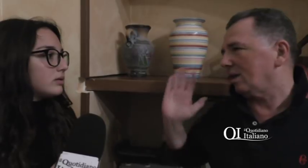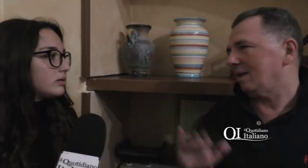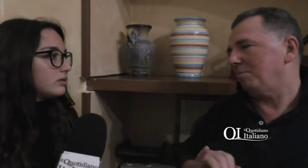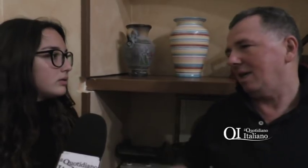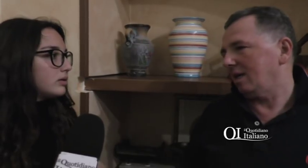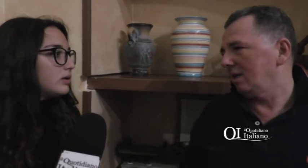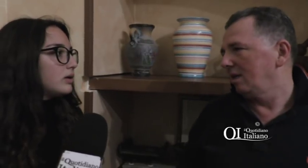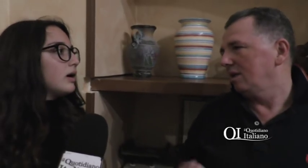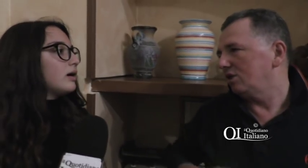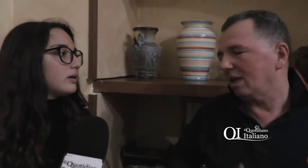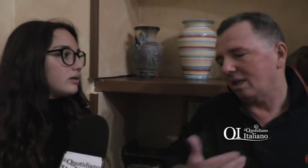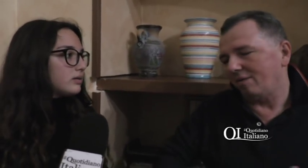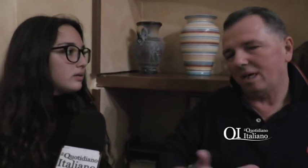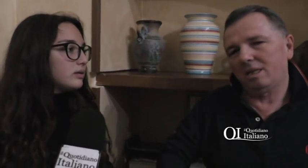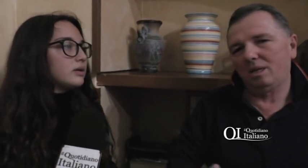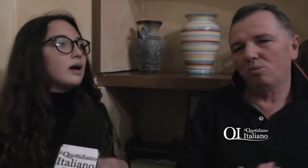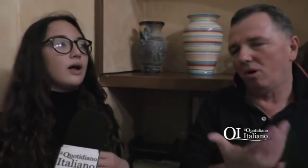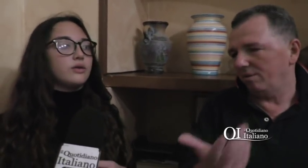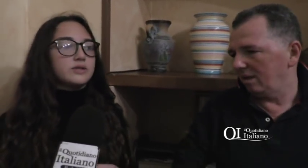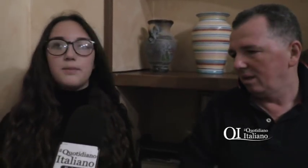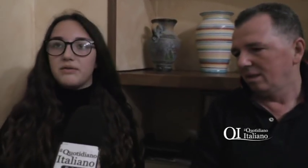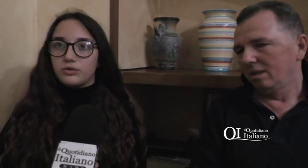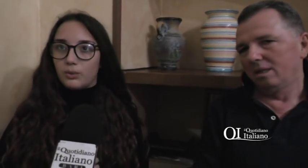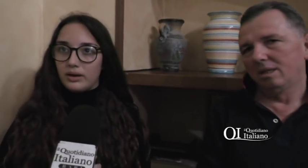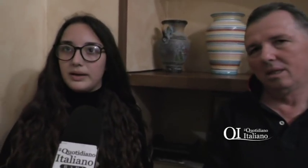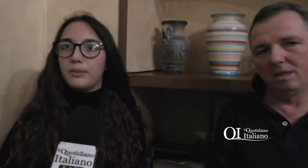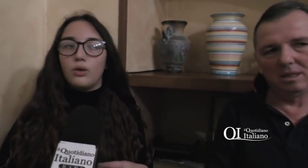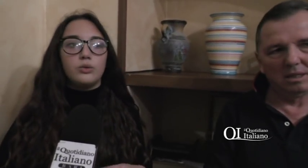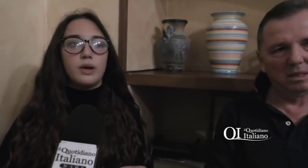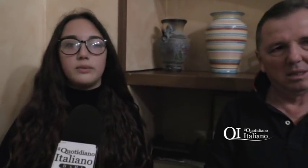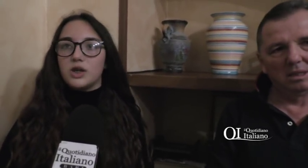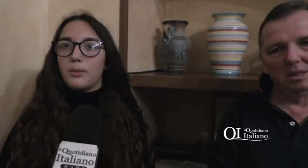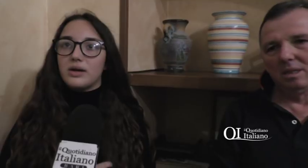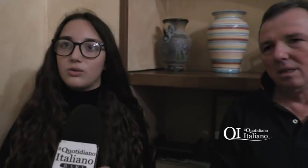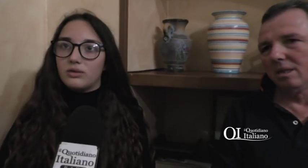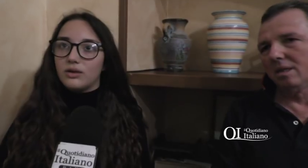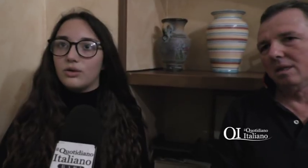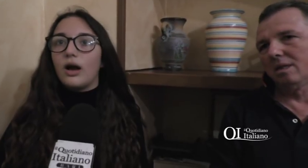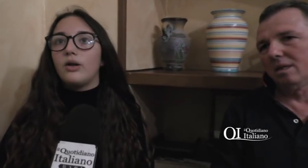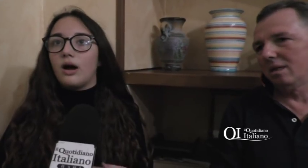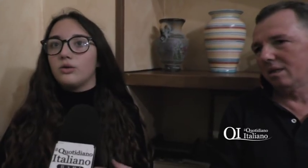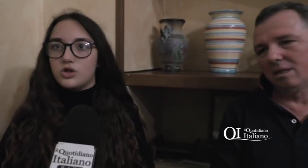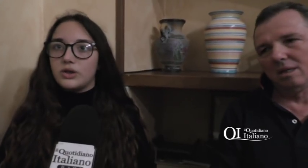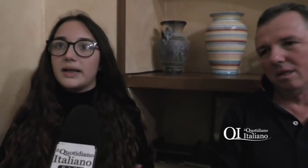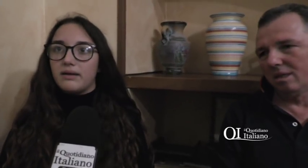ascoltato mai. Davanti, hanno sempre fatto domande, però lui non ha, diciamo, mai ascoltato, allora hanno deciso di andare